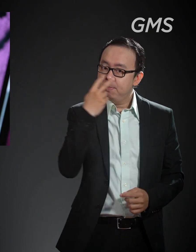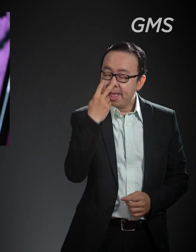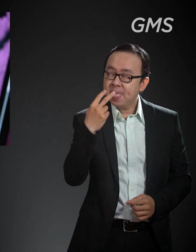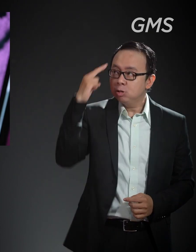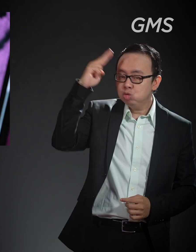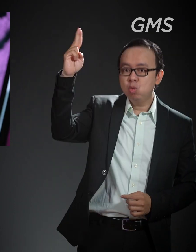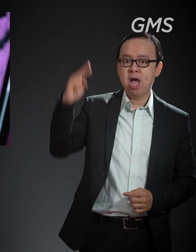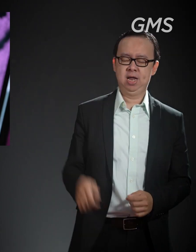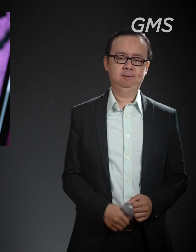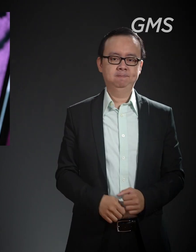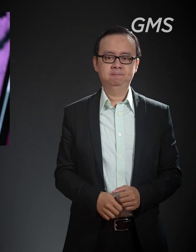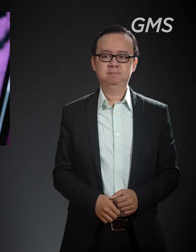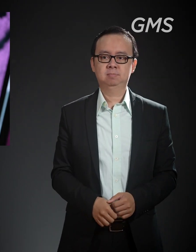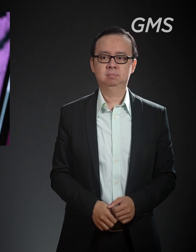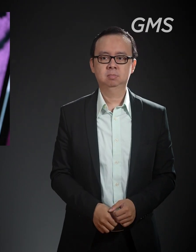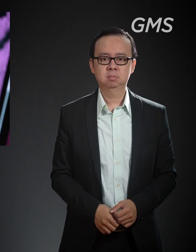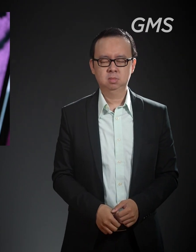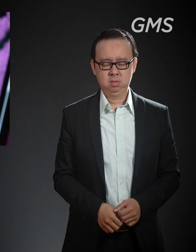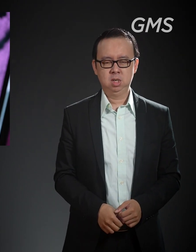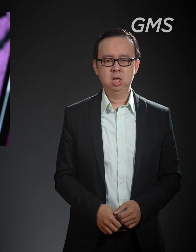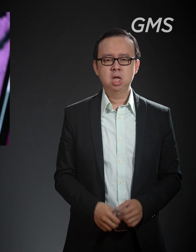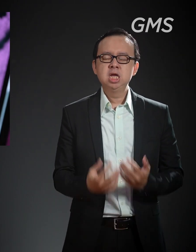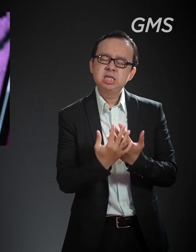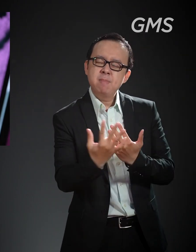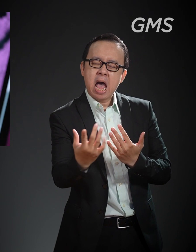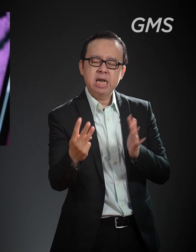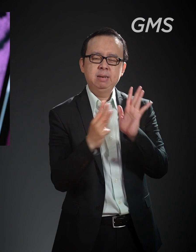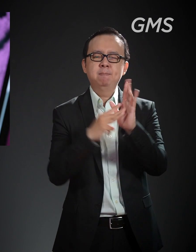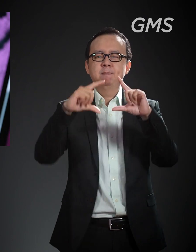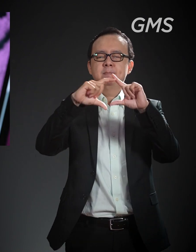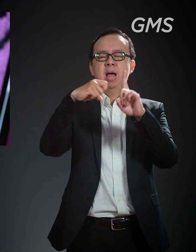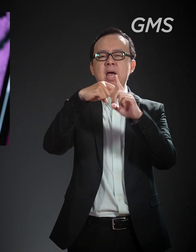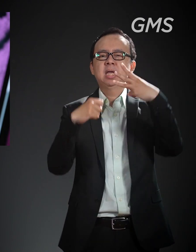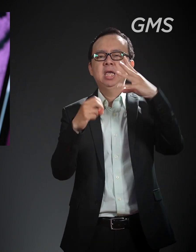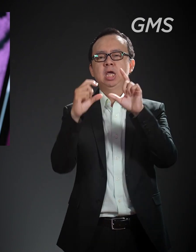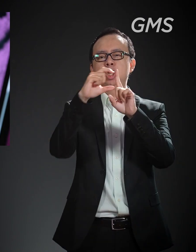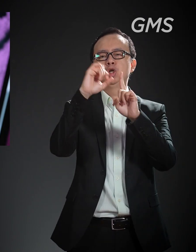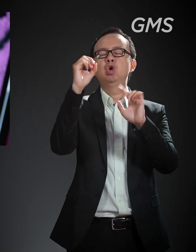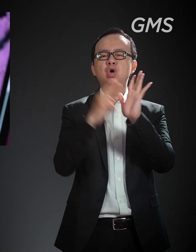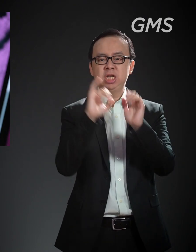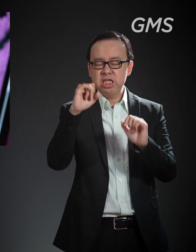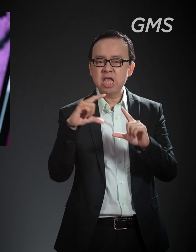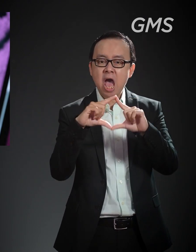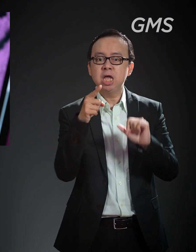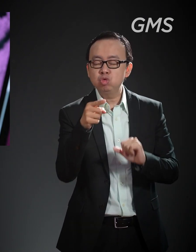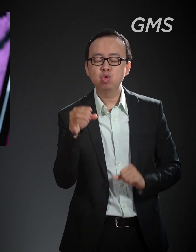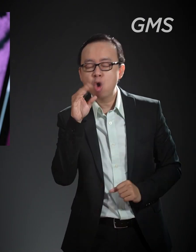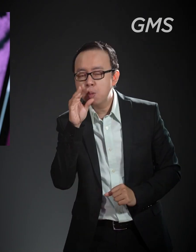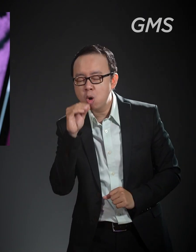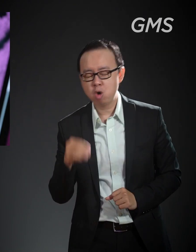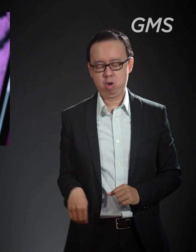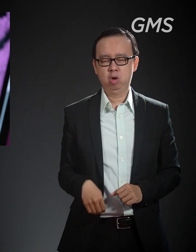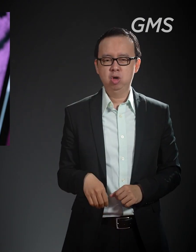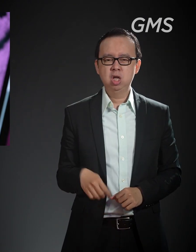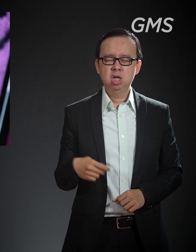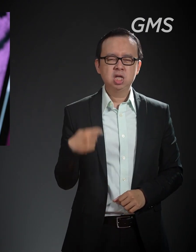Harga diri jemaat Makedonia adalah kami jangan dibelas kasihani. Ada rezeki dan berkat kami akan berusaha, kami akan